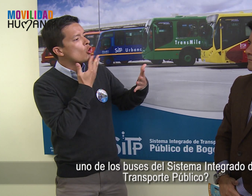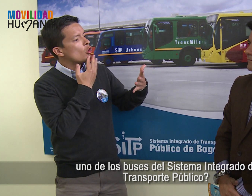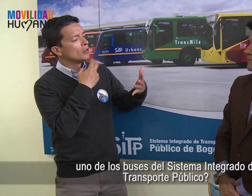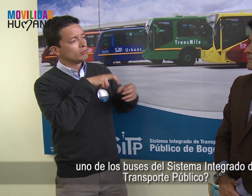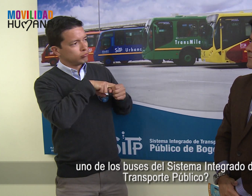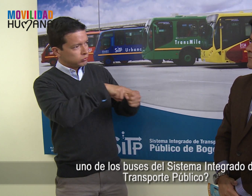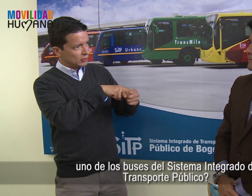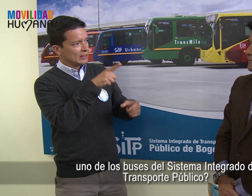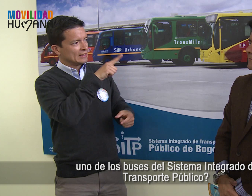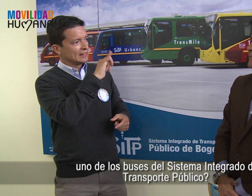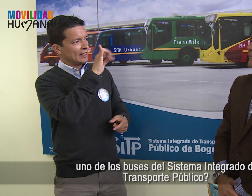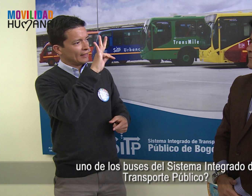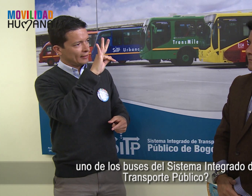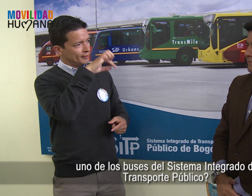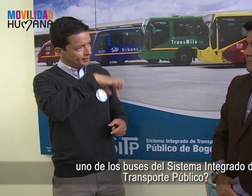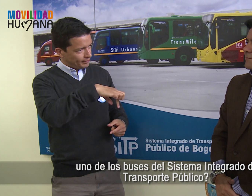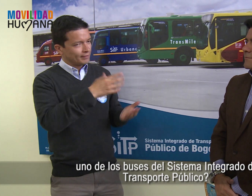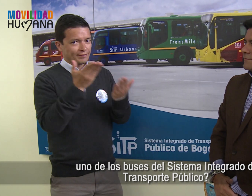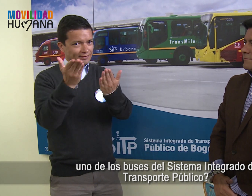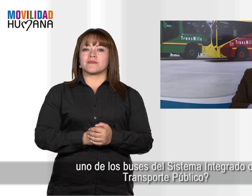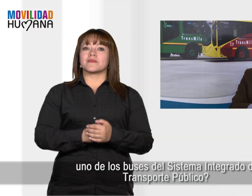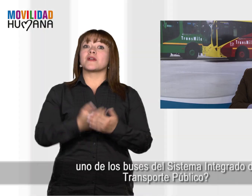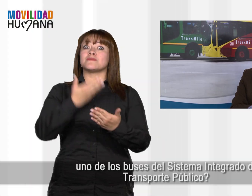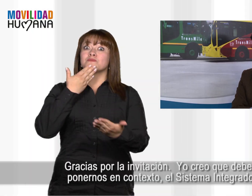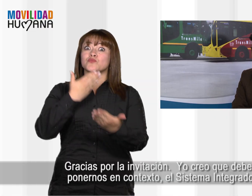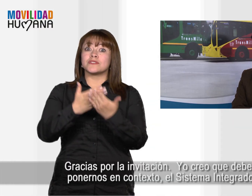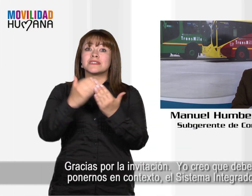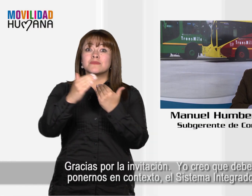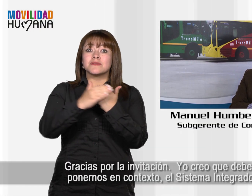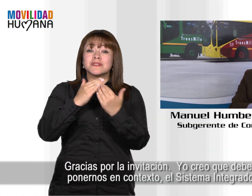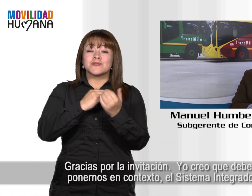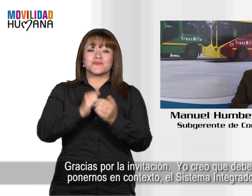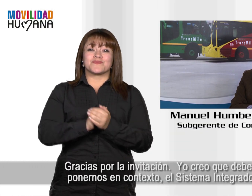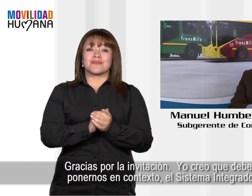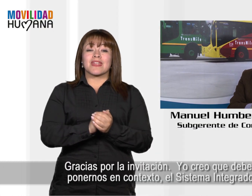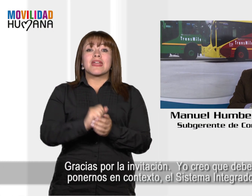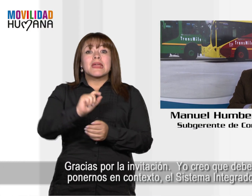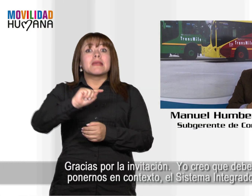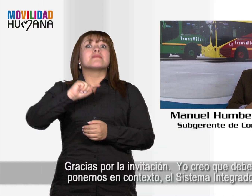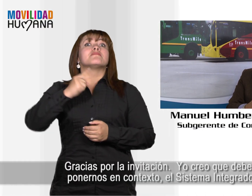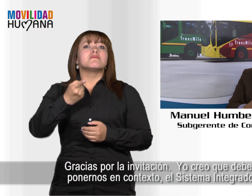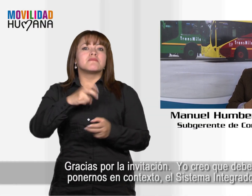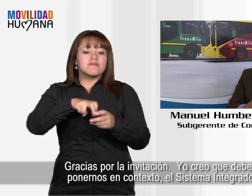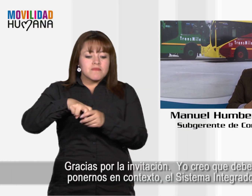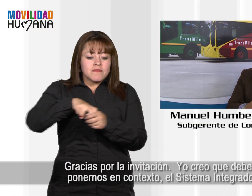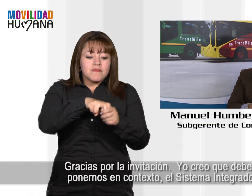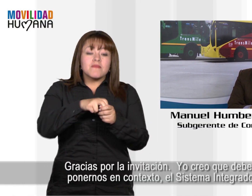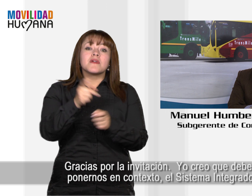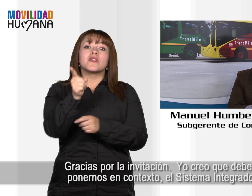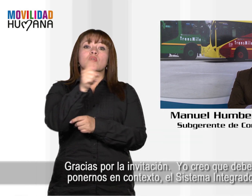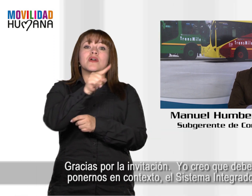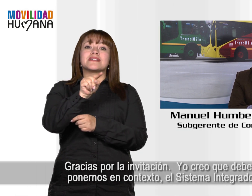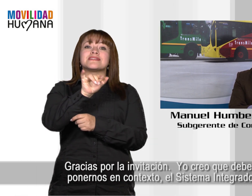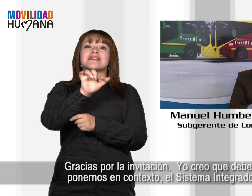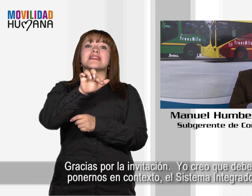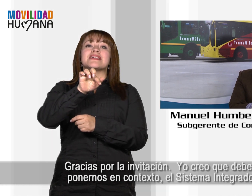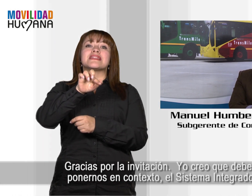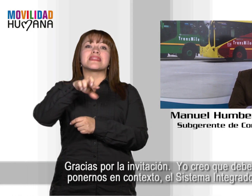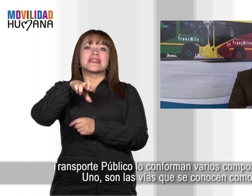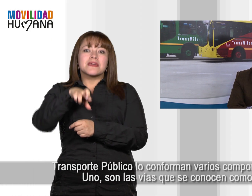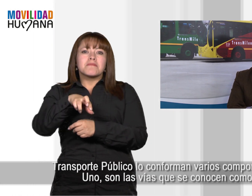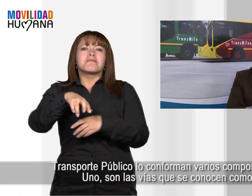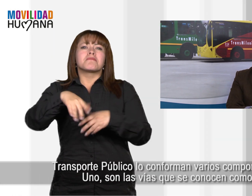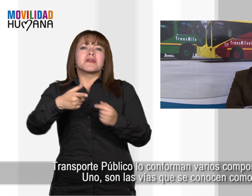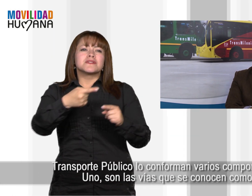del Sistema Integrado de Transporte Público. Gracias por la invitación. Yo creo que debemos ponernos en contexto. El Sistema